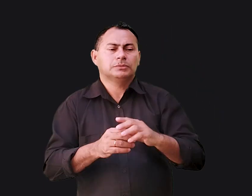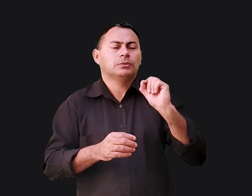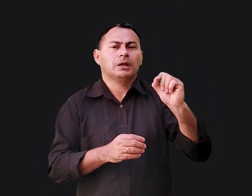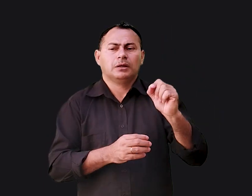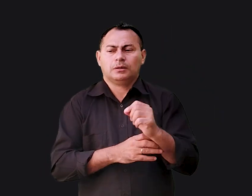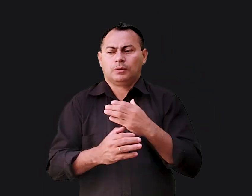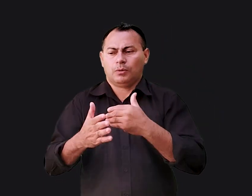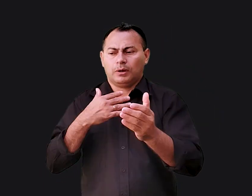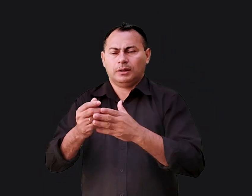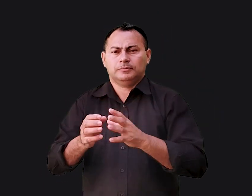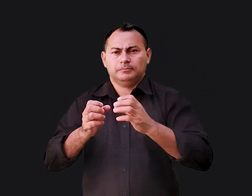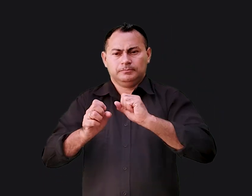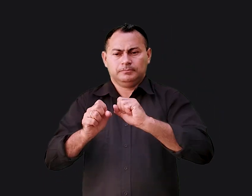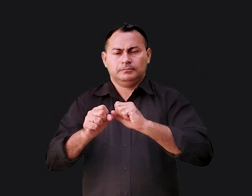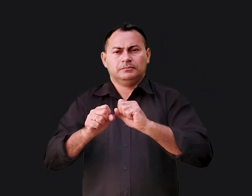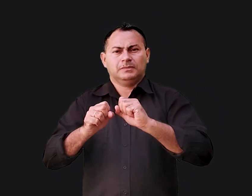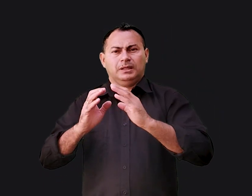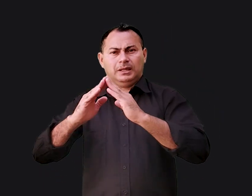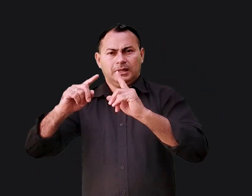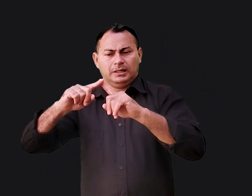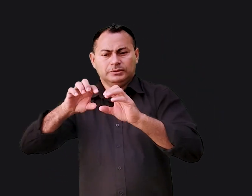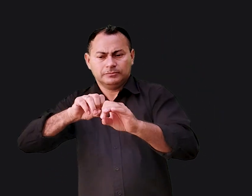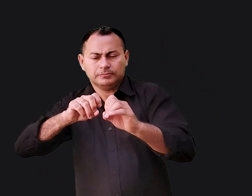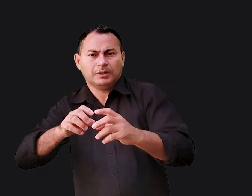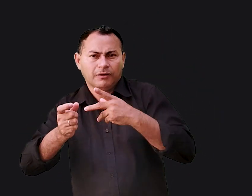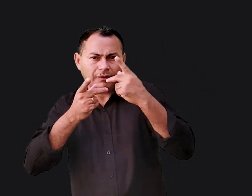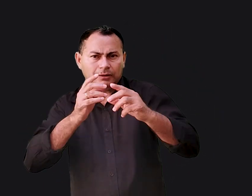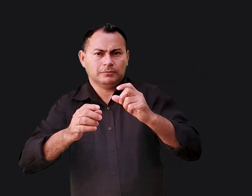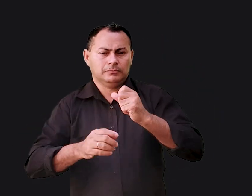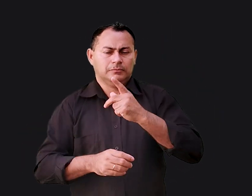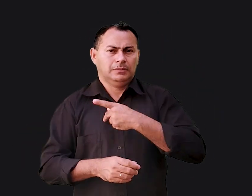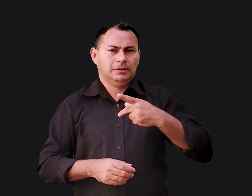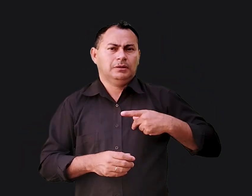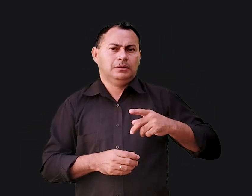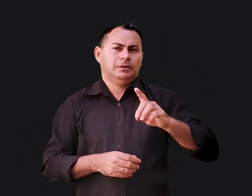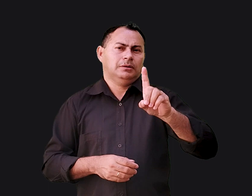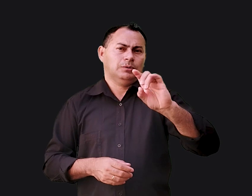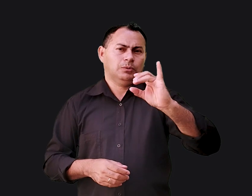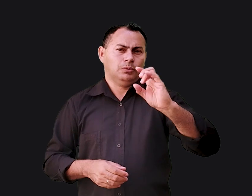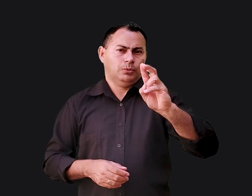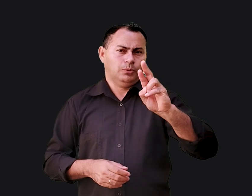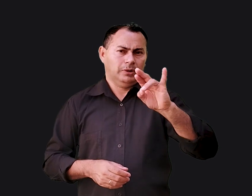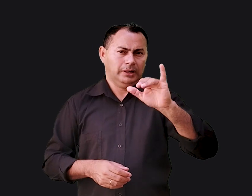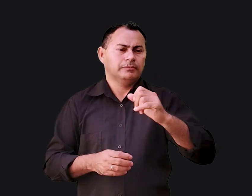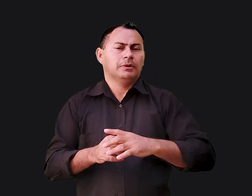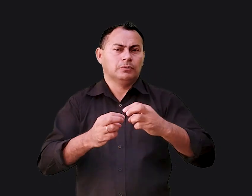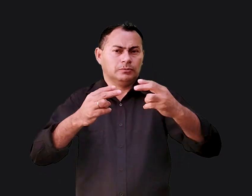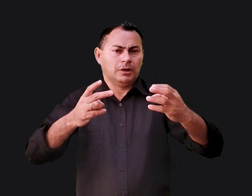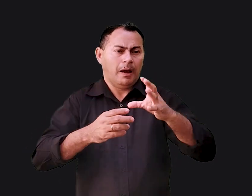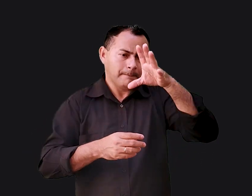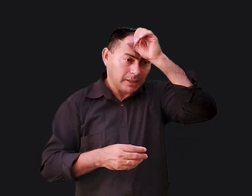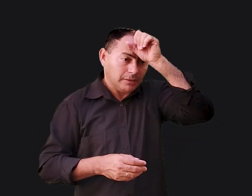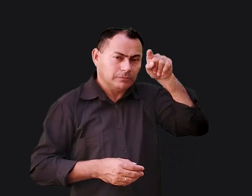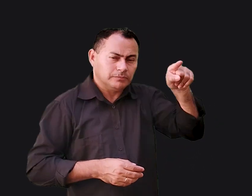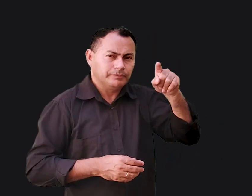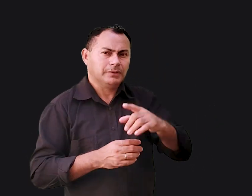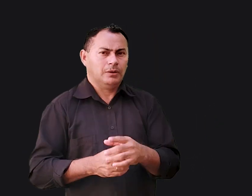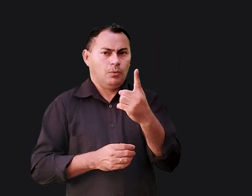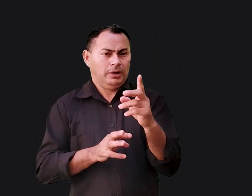do que qualquer seminário poderia ensinar. É o que diz o pastor Dick Woodward. Uma das coisas que aprendemos com eles é que um é